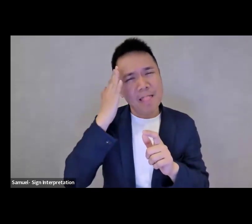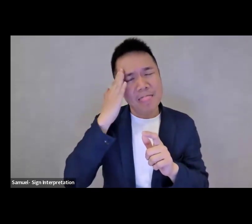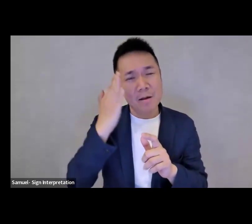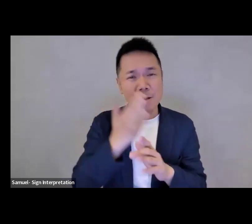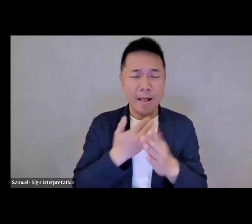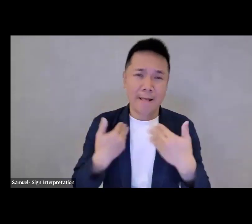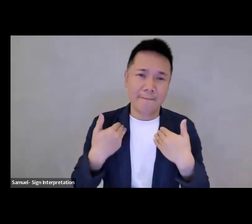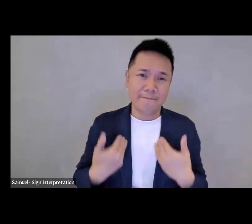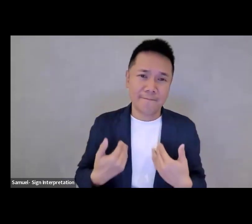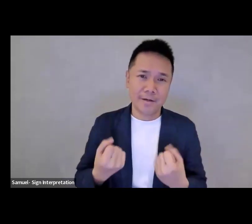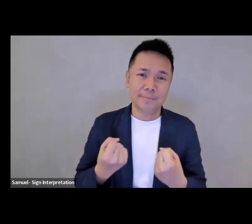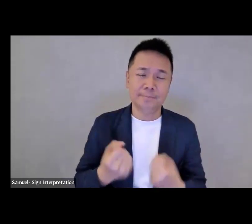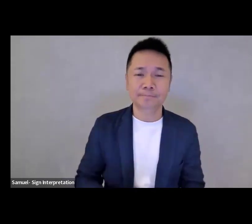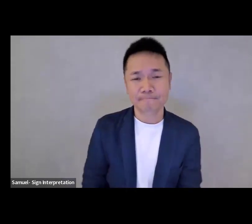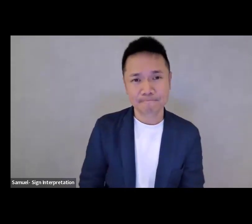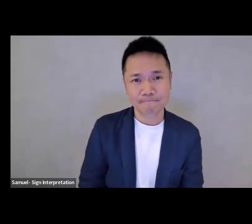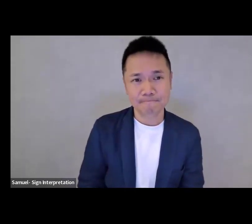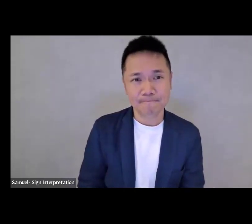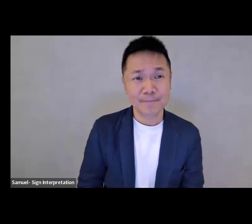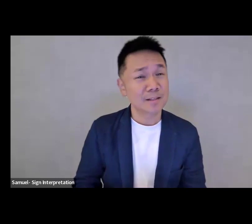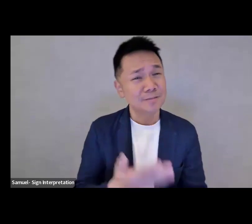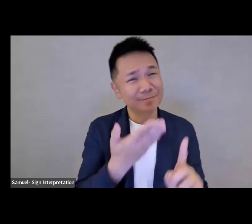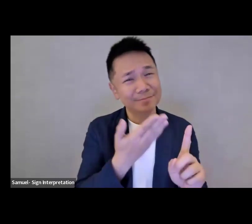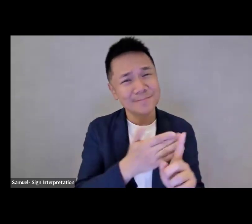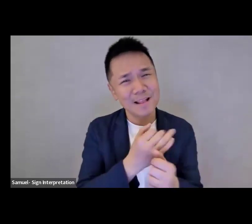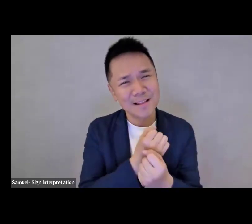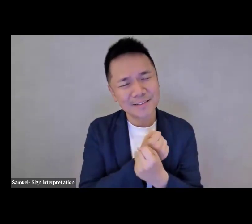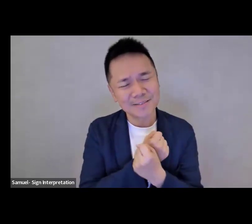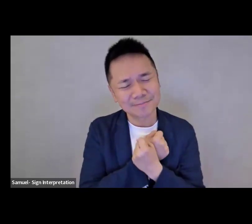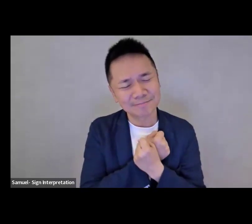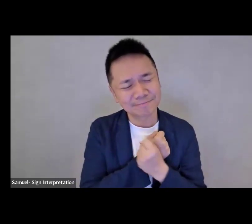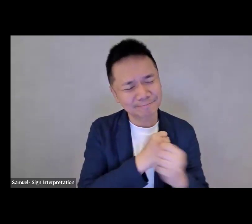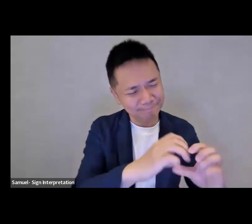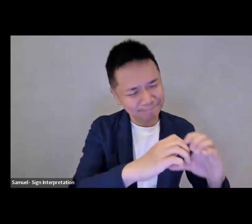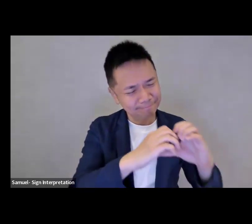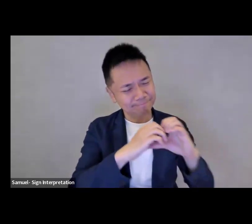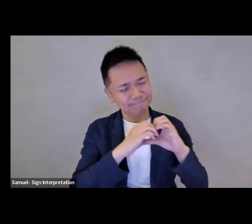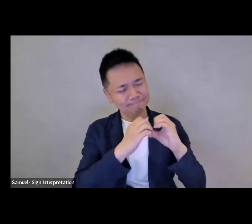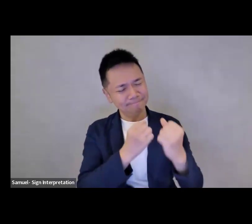而且感谢他带给我们的，在生命中带给我们的启发，